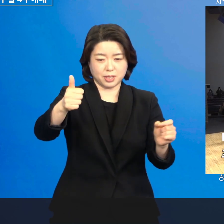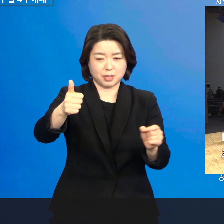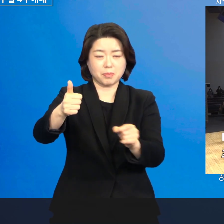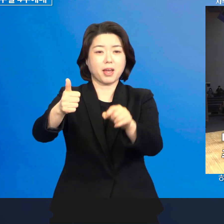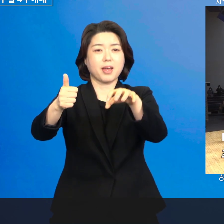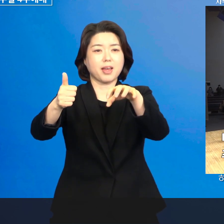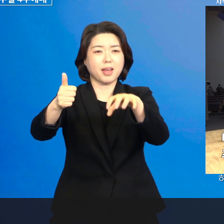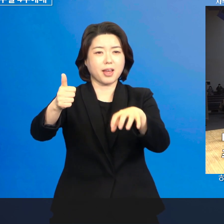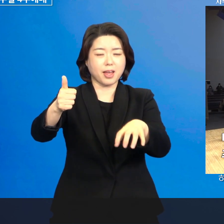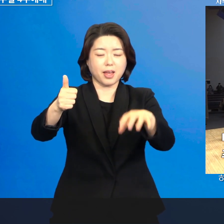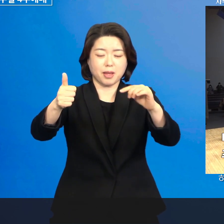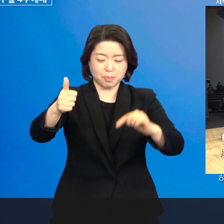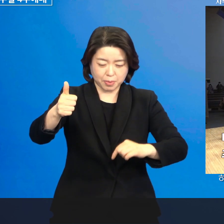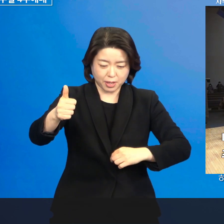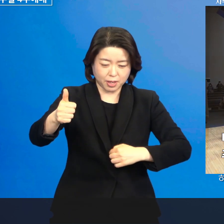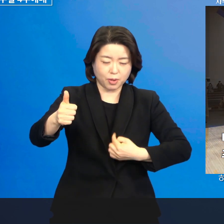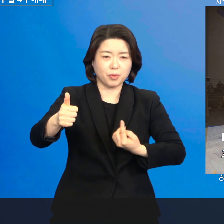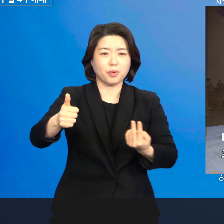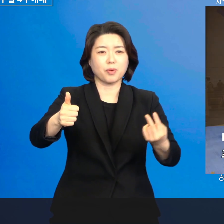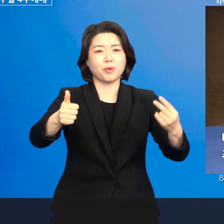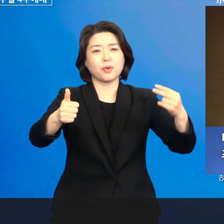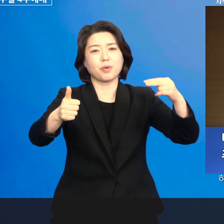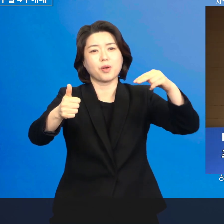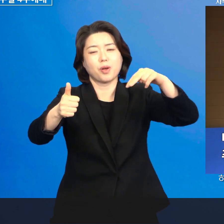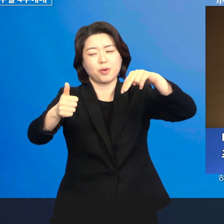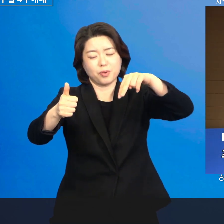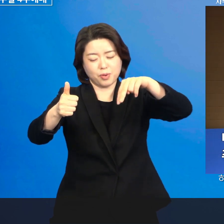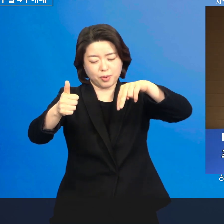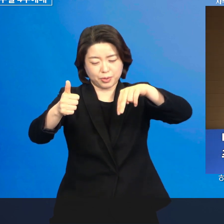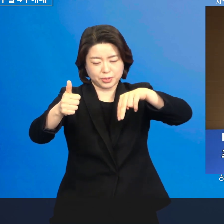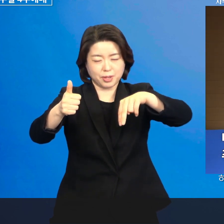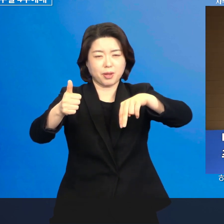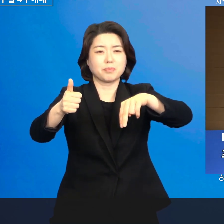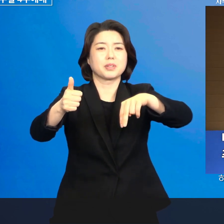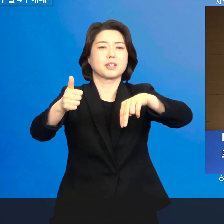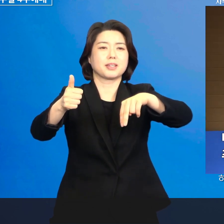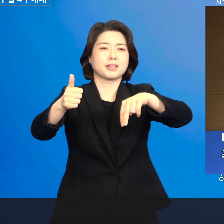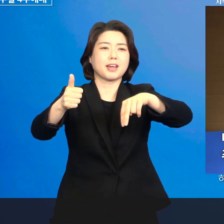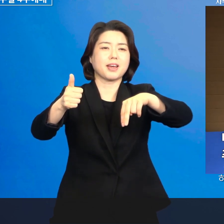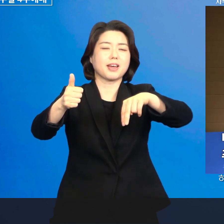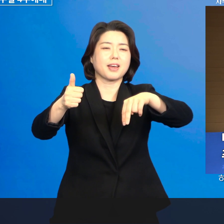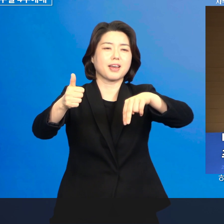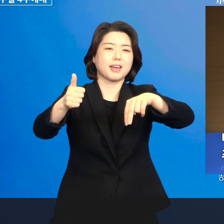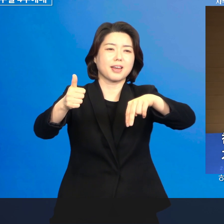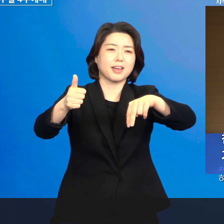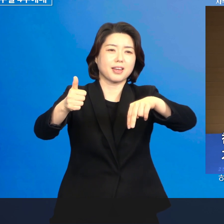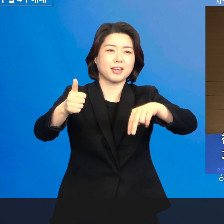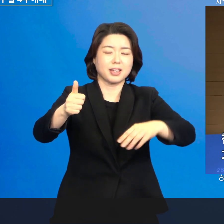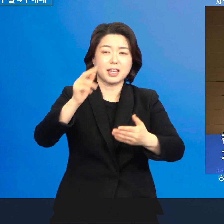주님 앞에 홀로 섭니다.